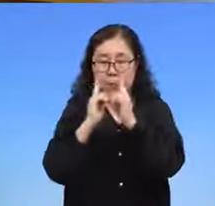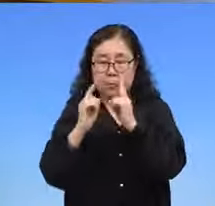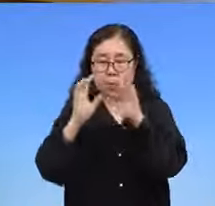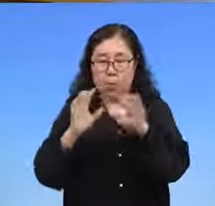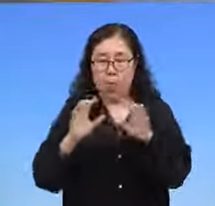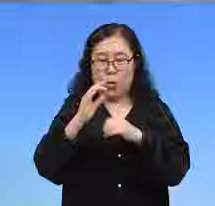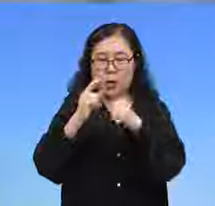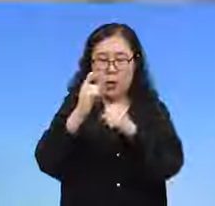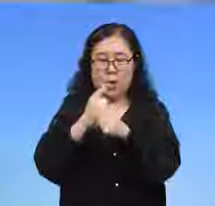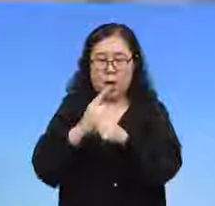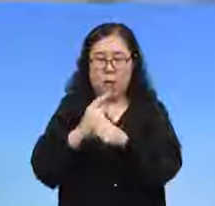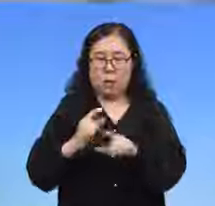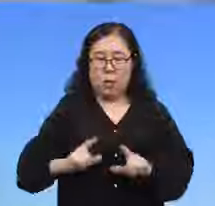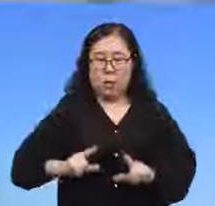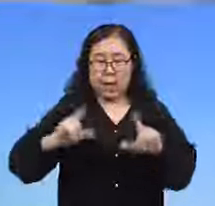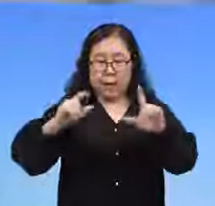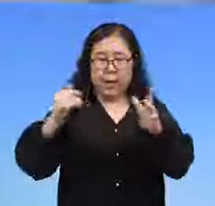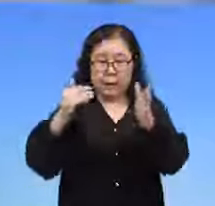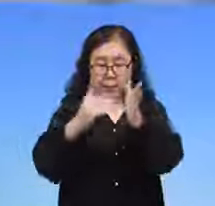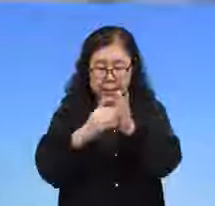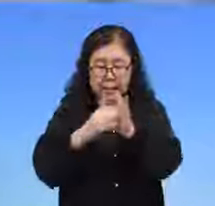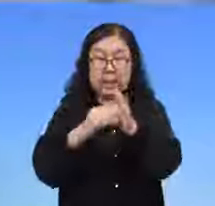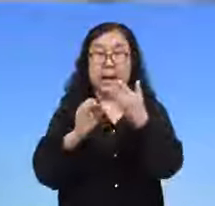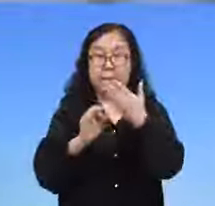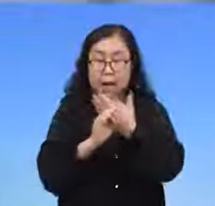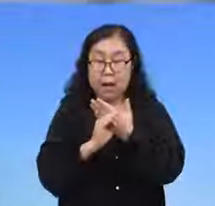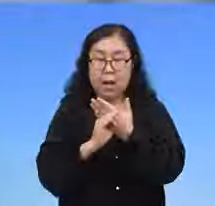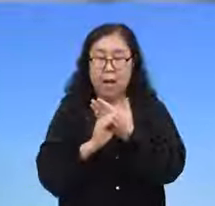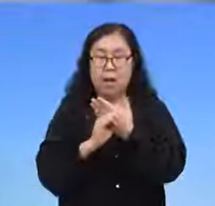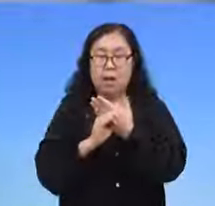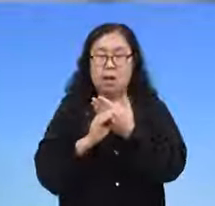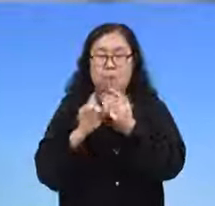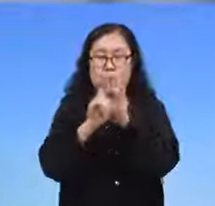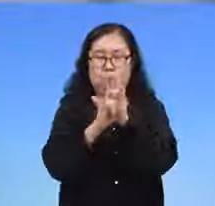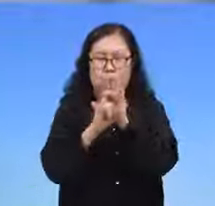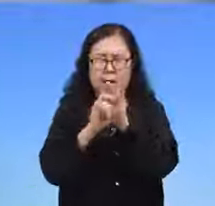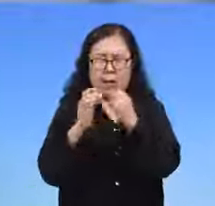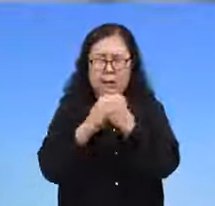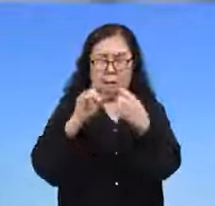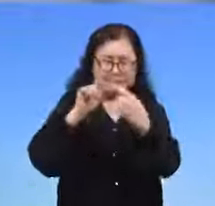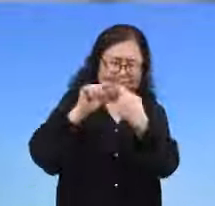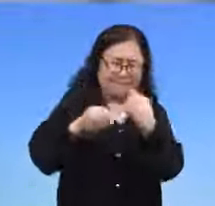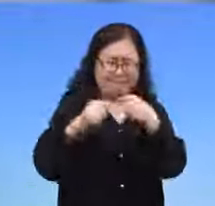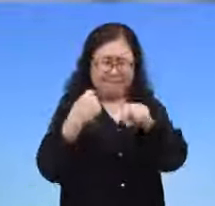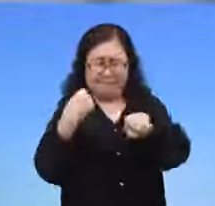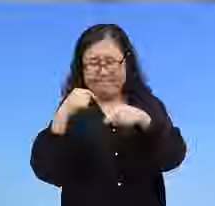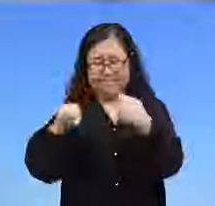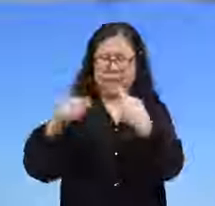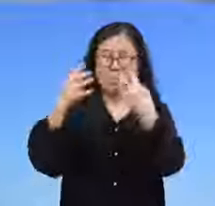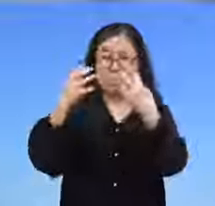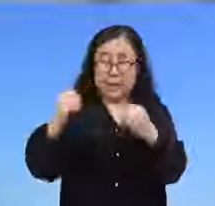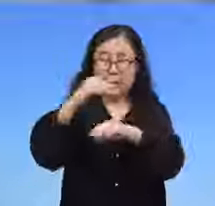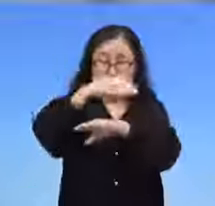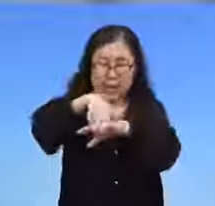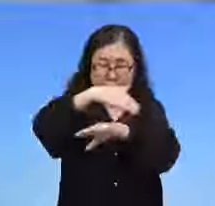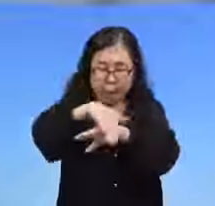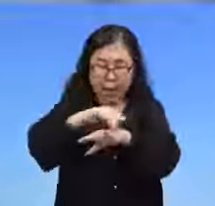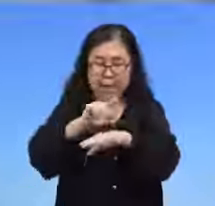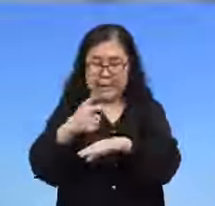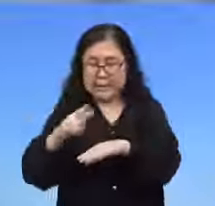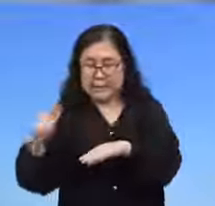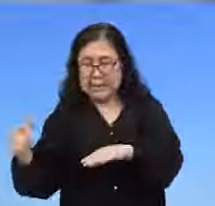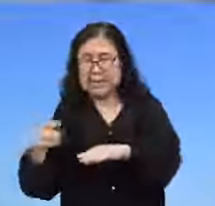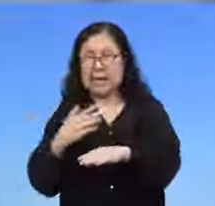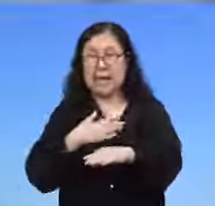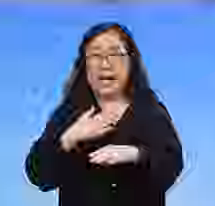수만 있다면 코로나19 때문에 어긋나버렸던 수많은 계획들, 코로나19 때문에 혼란스러웠던 그 모든 것들이